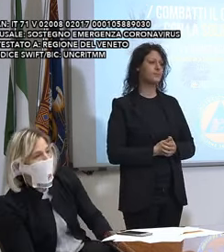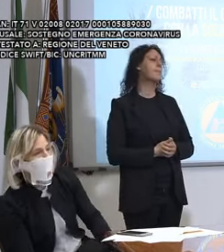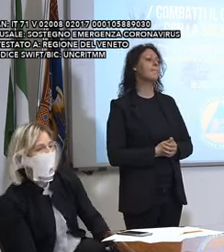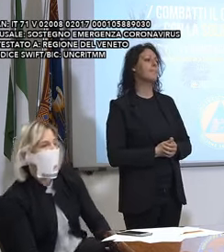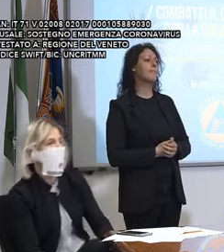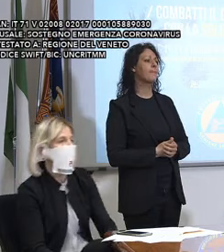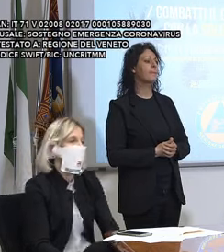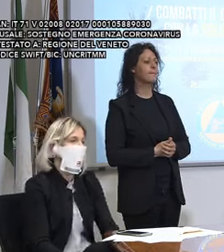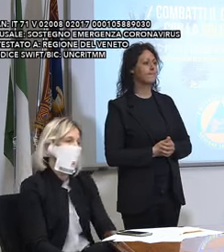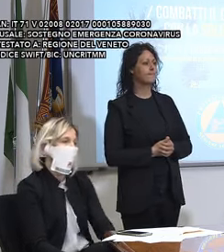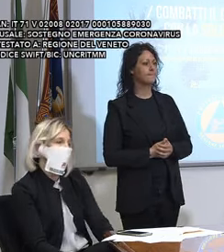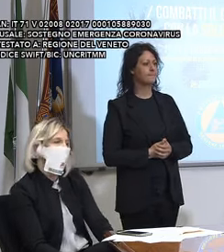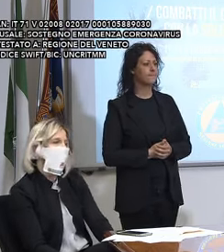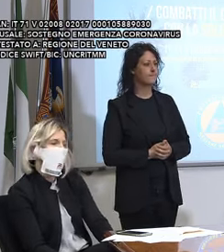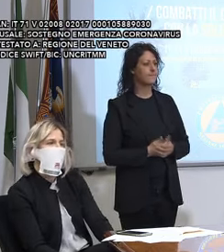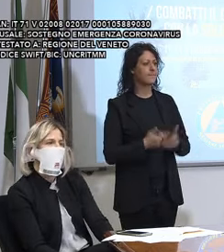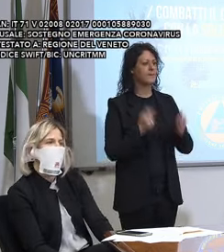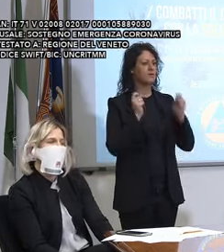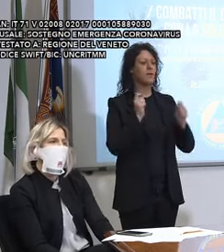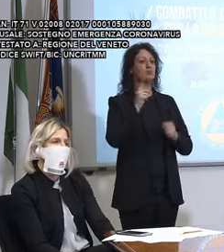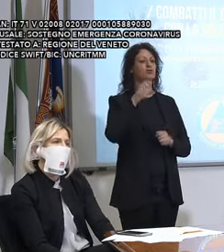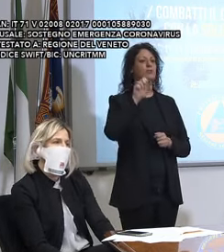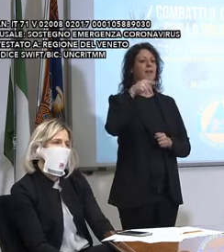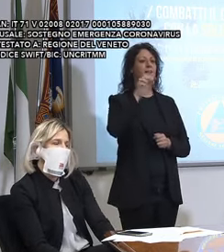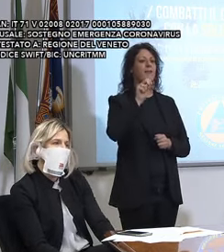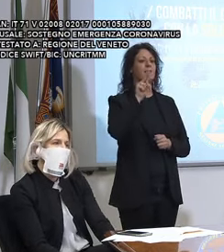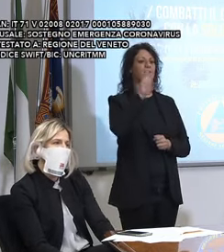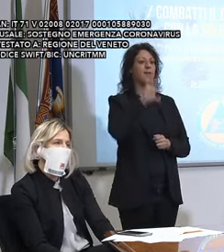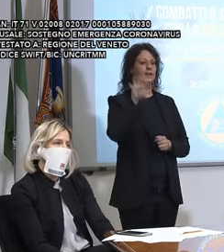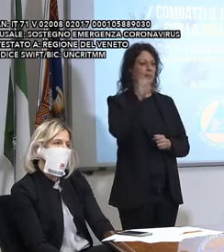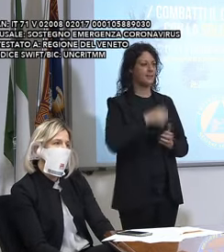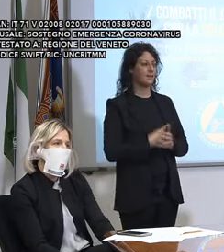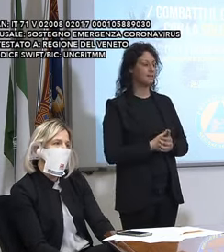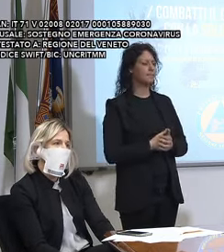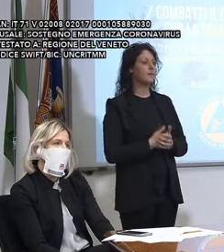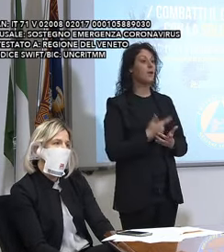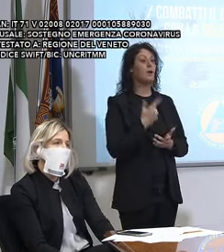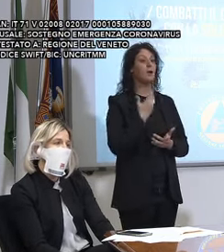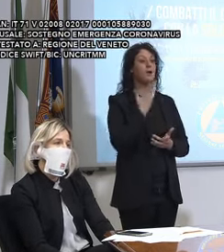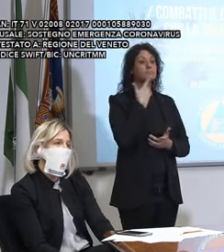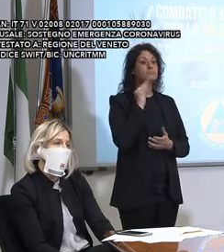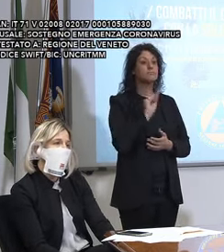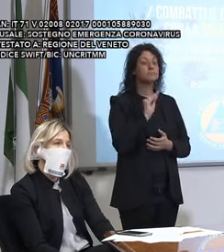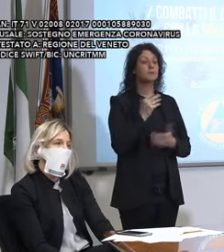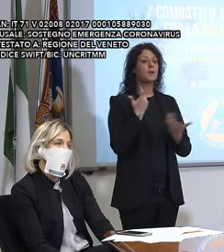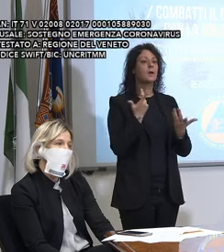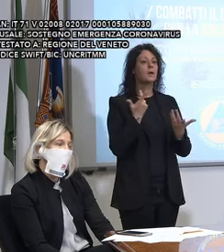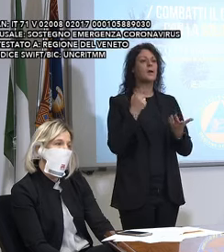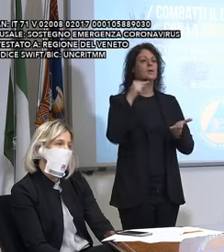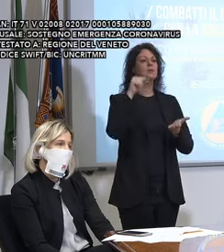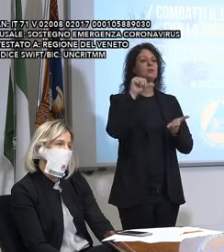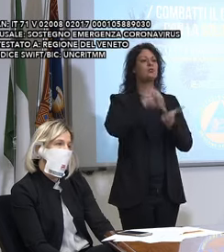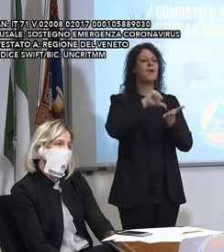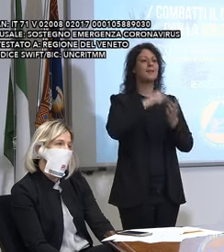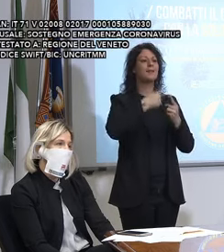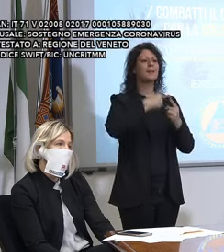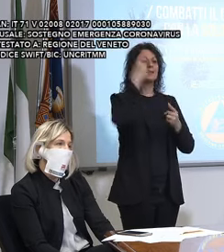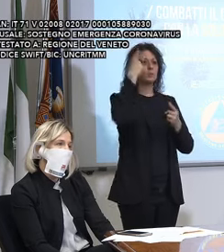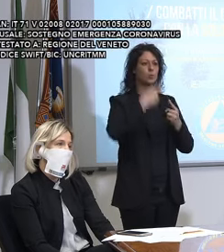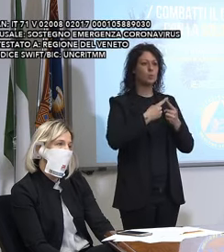Malavasi, gente veneta, un'elettrice domanda di riaprire al più presto i centri diurni per disabili e malati psichiatrici,